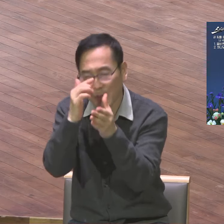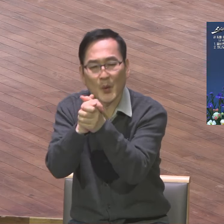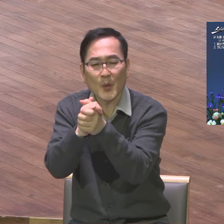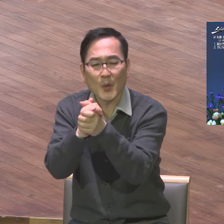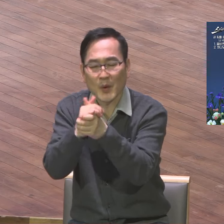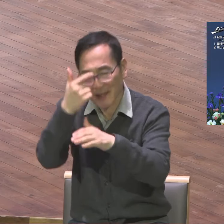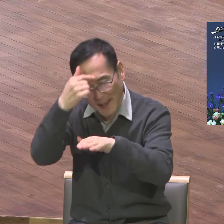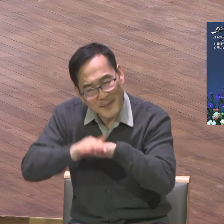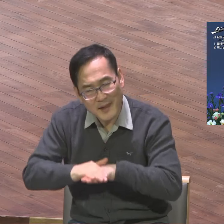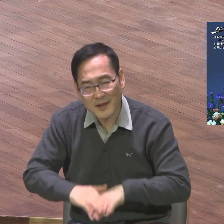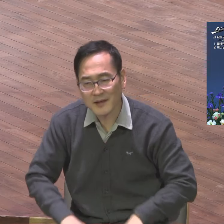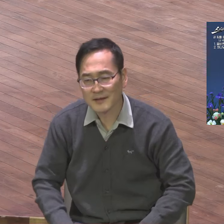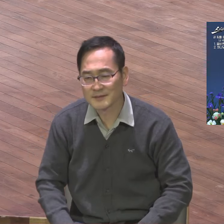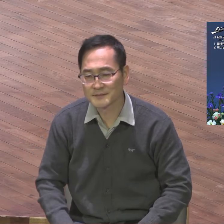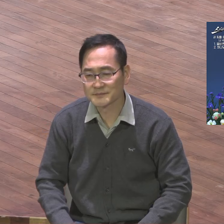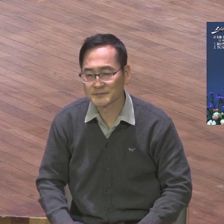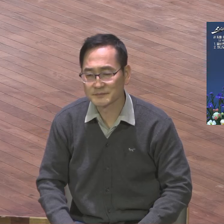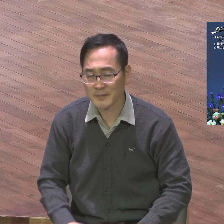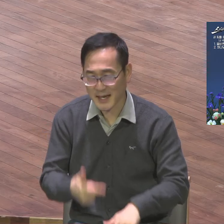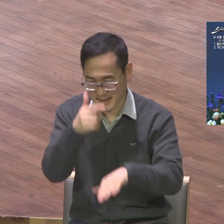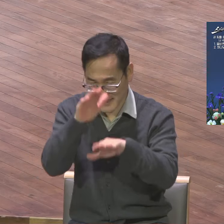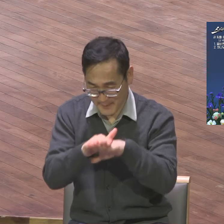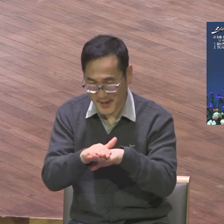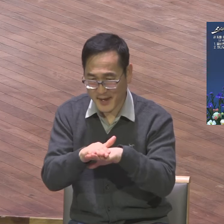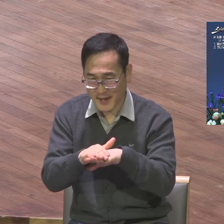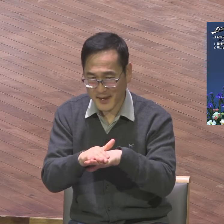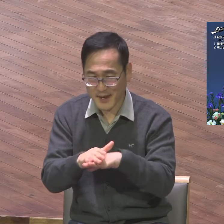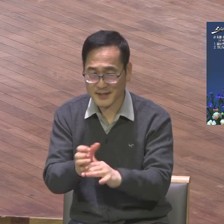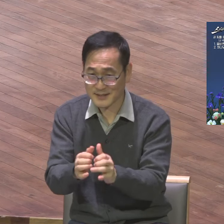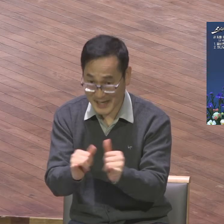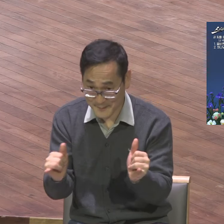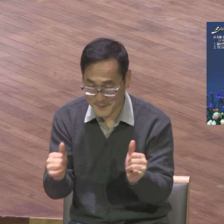공동체, 예배하는 공동체, 이 예원교회 전 성도는